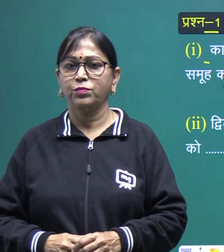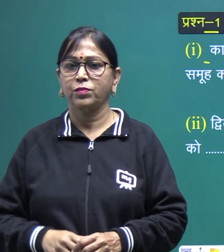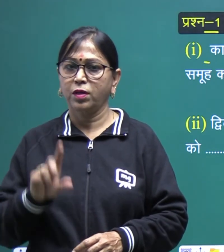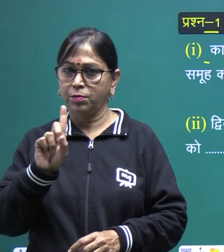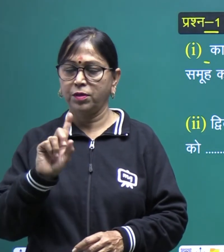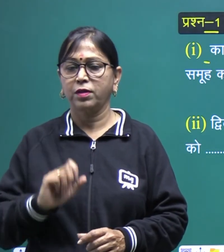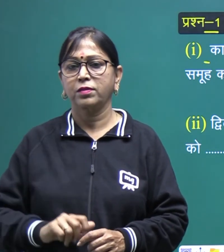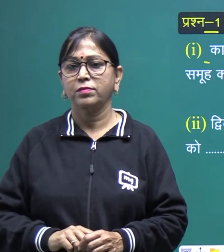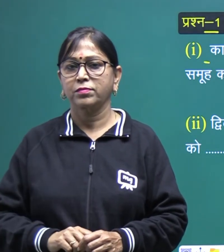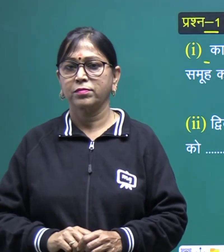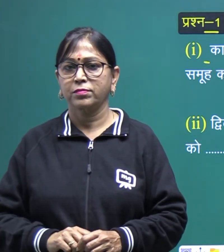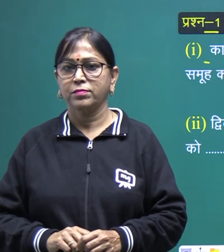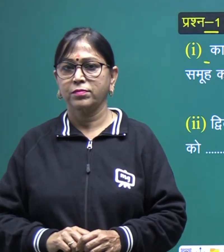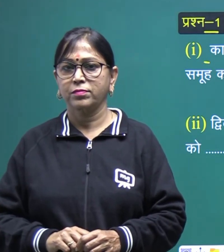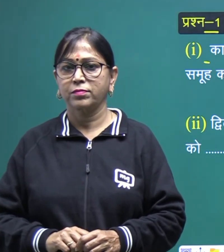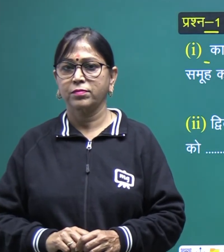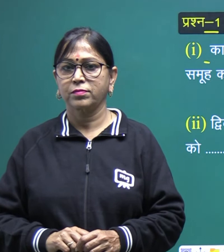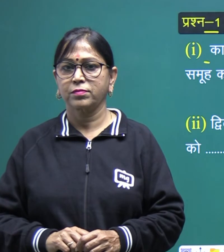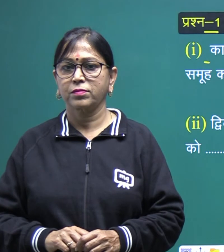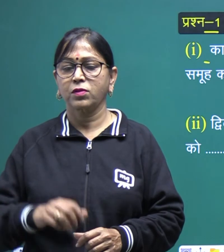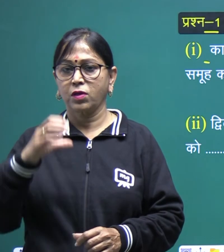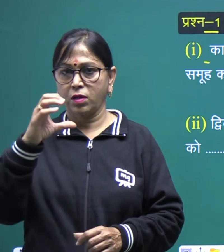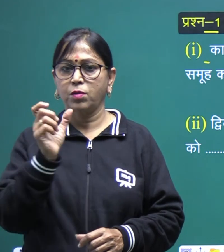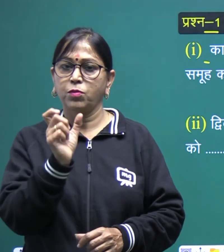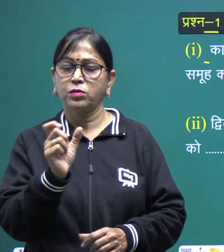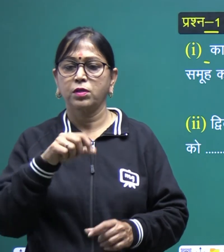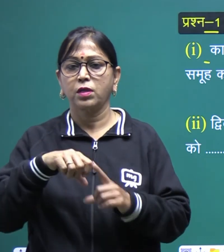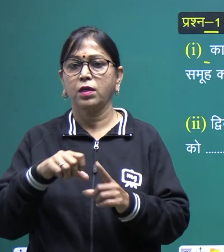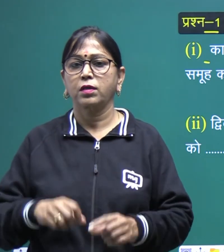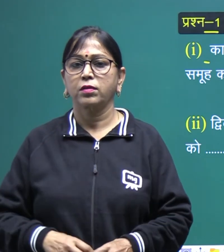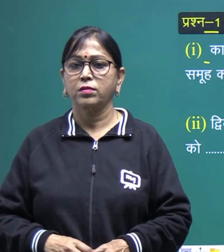नंबर 1, कार्बोक्सिल के